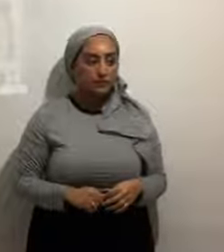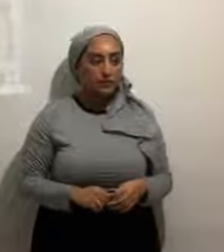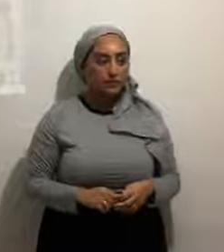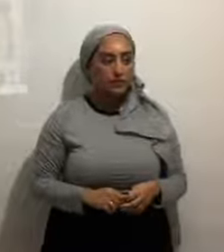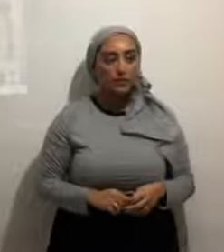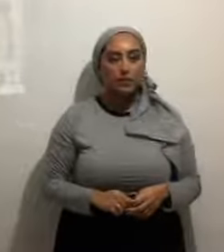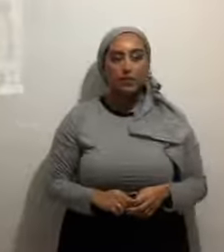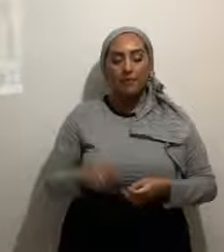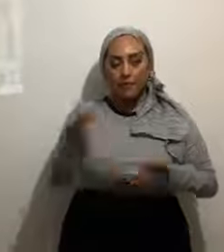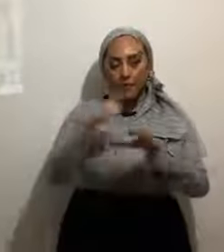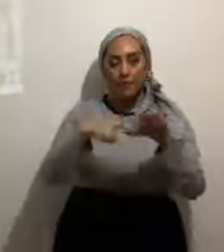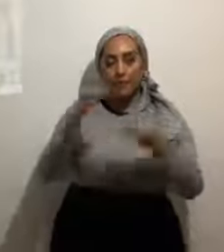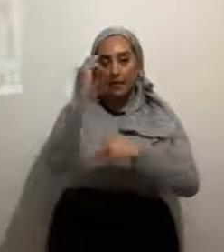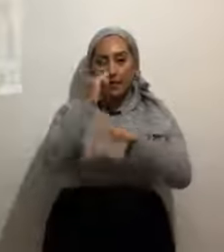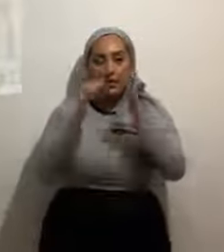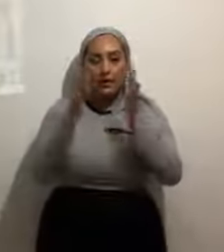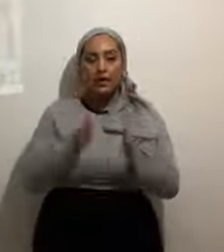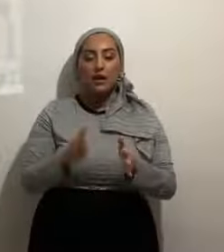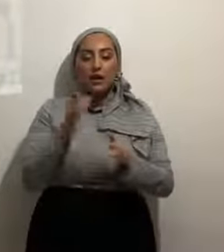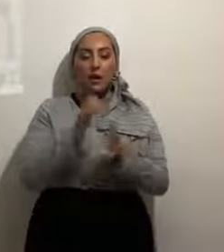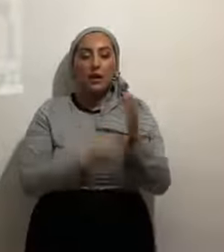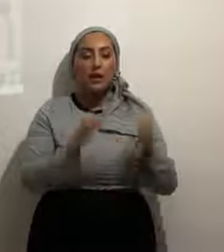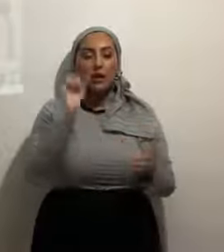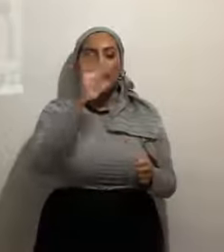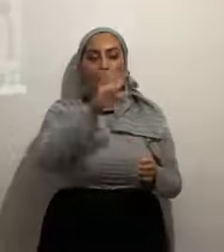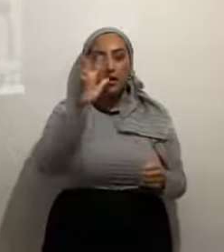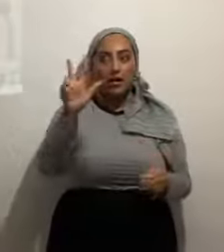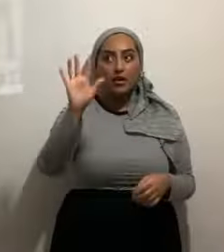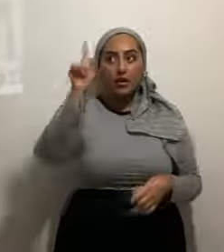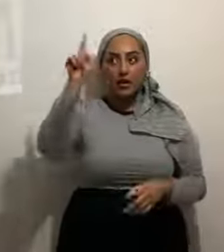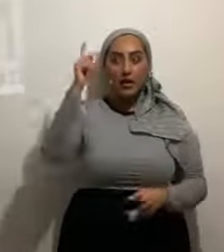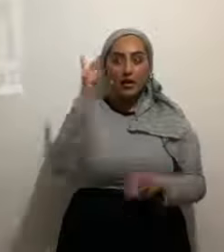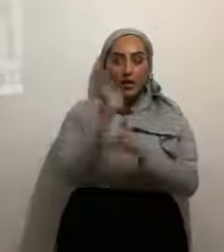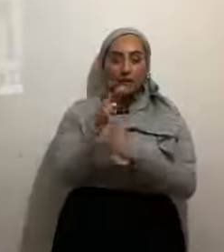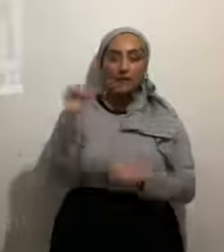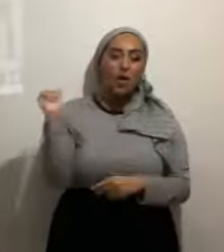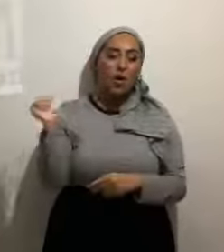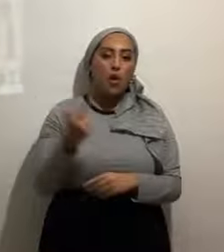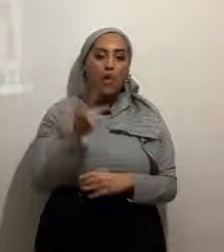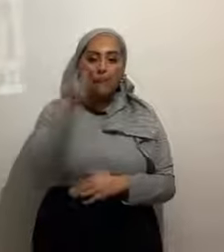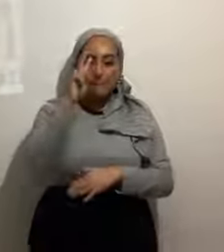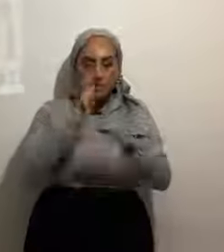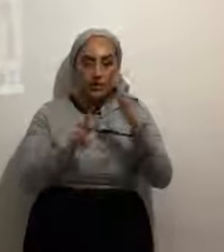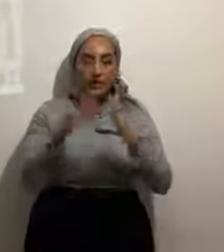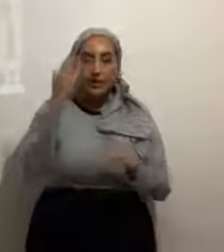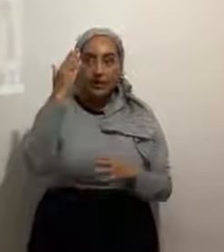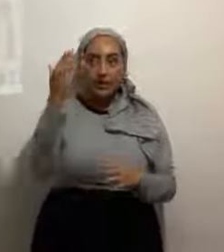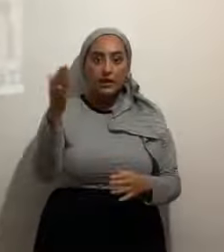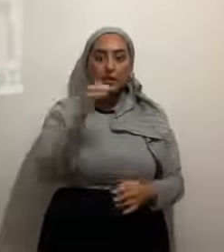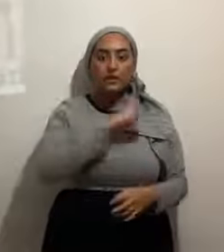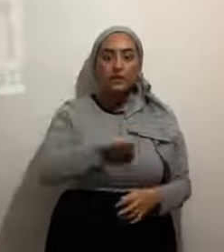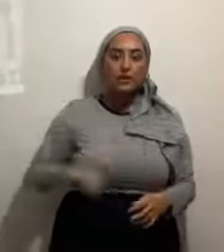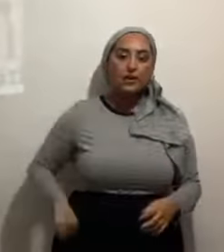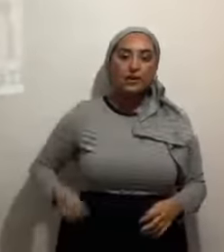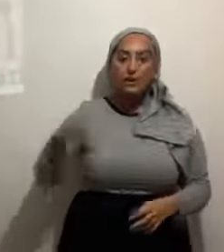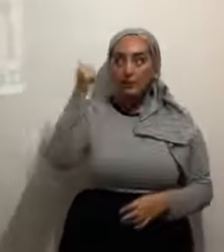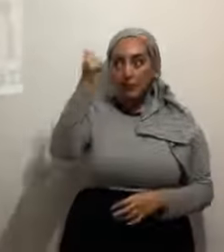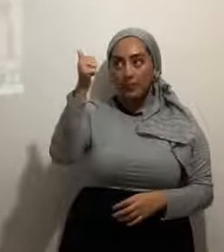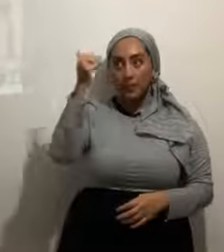Vamos a Isaías 53. Él cumplió todas las profecías. Él es el Mesías, Él es el Abacados. Hay